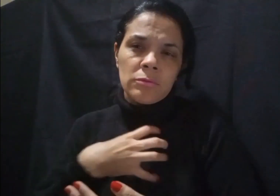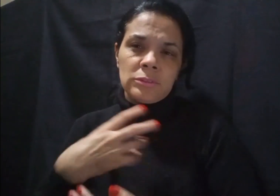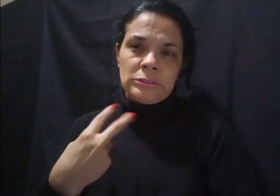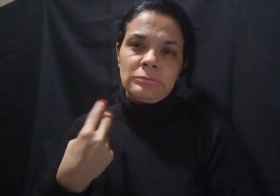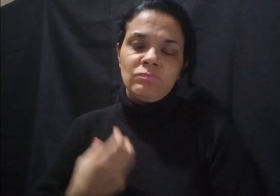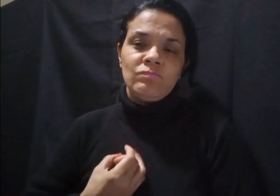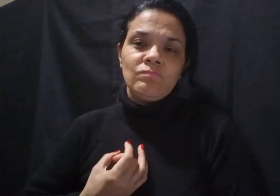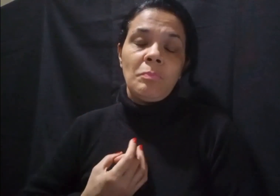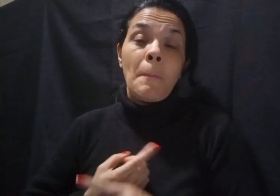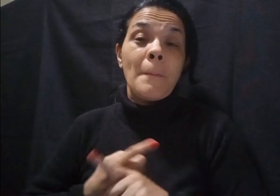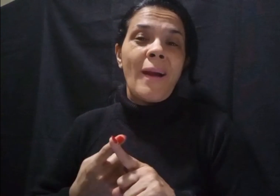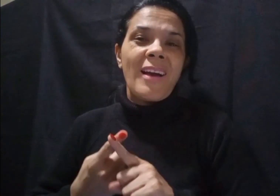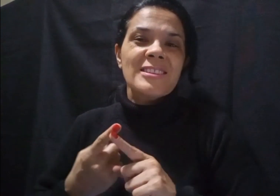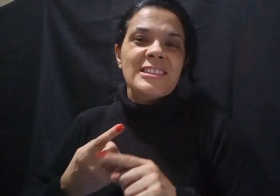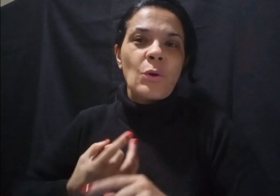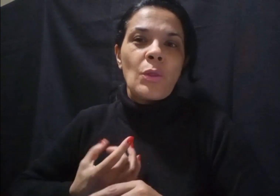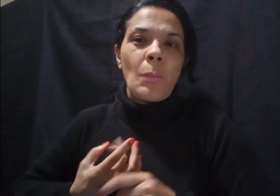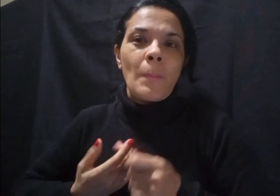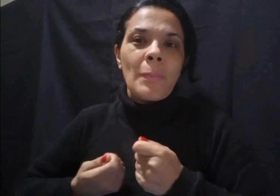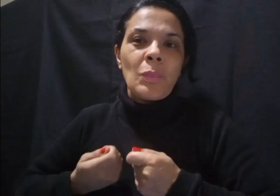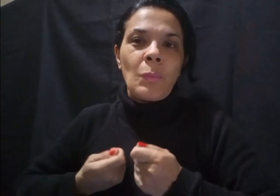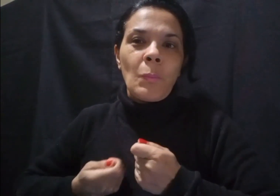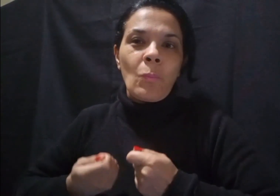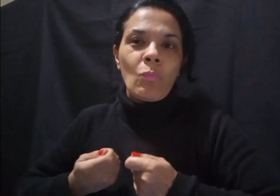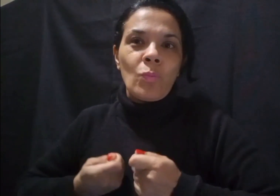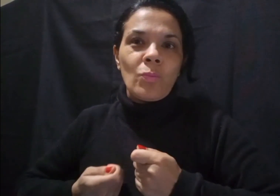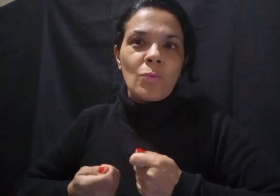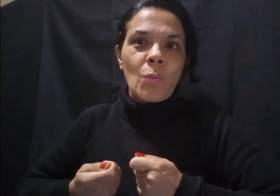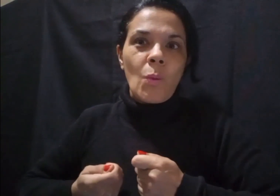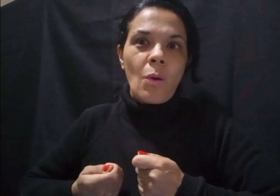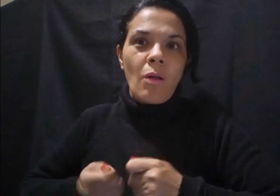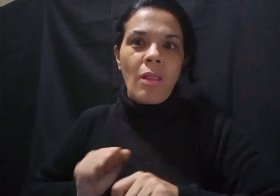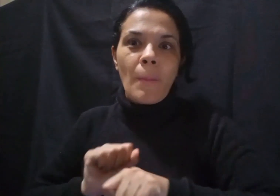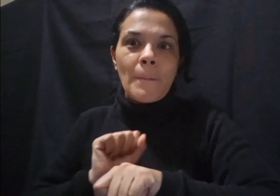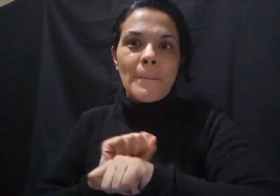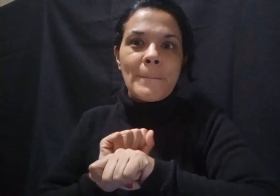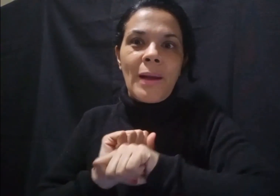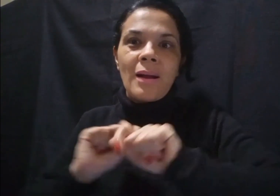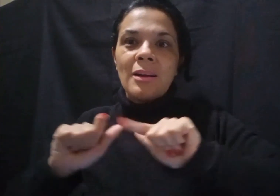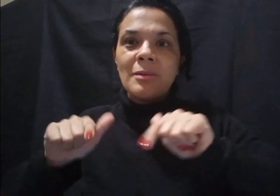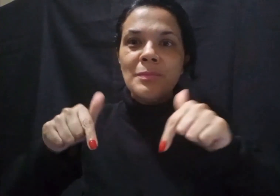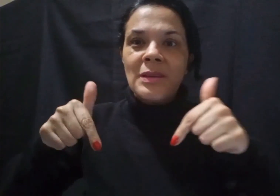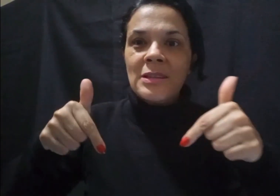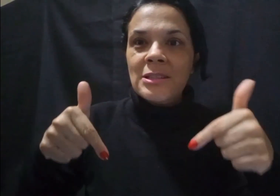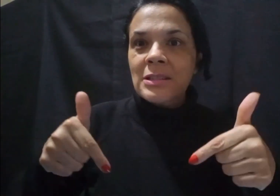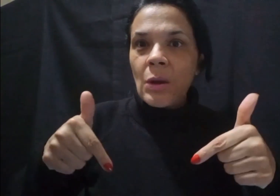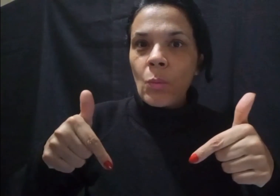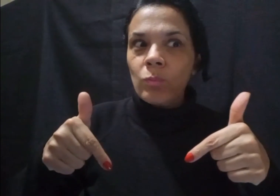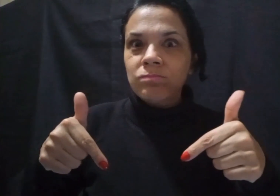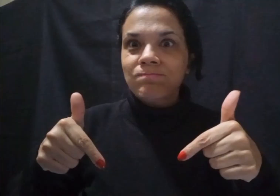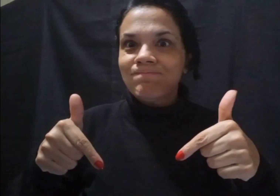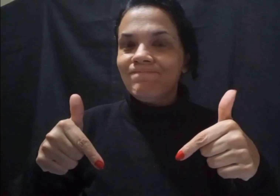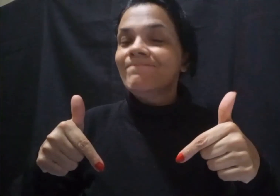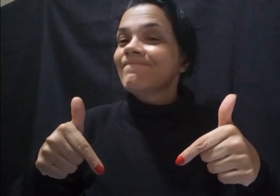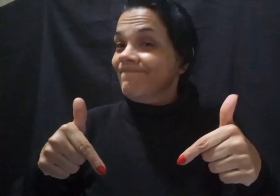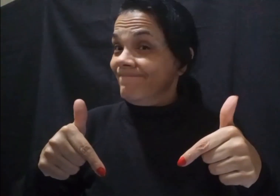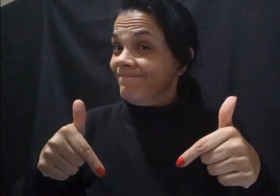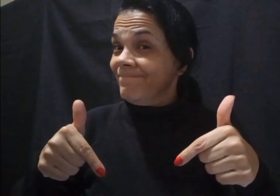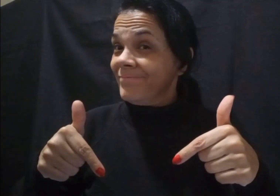entanto, quando ele passa a dominar nossas escolhas, paralisando-nos diante da vida, ele deixa de ser